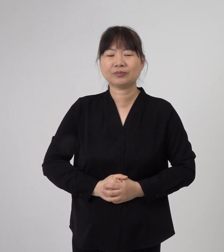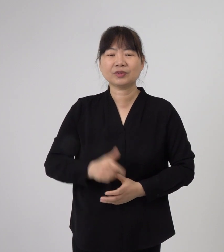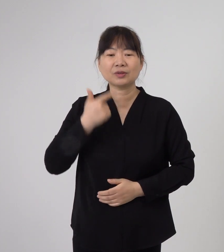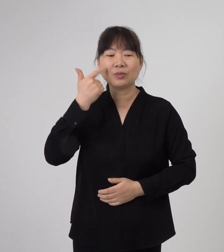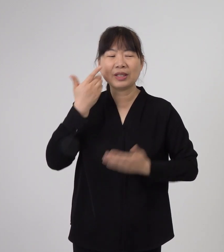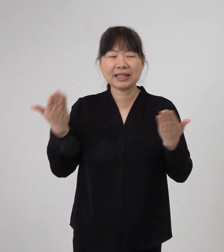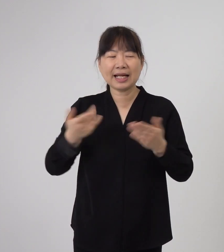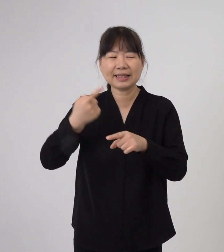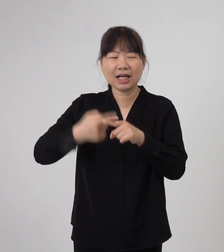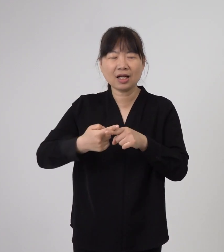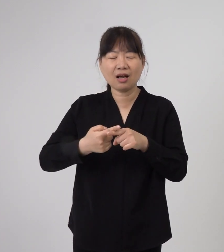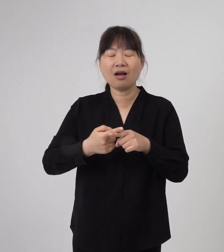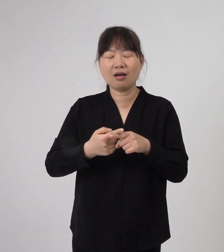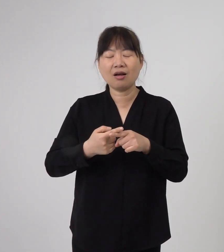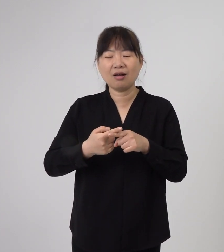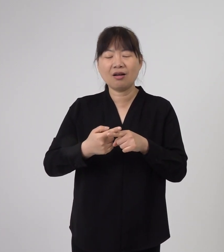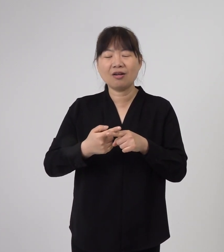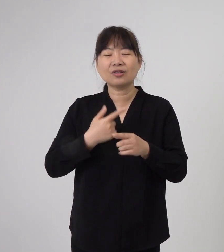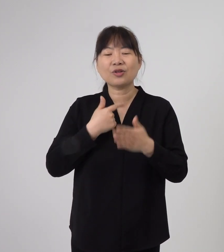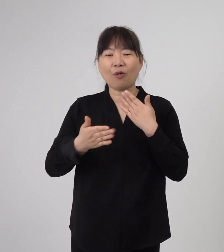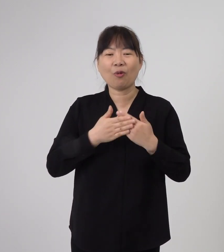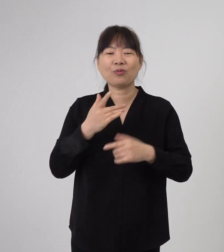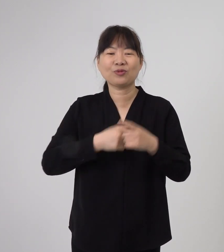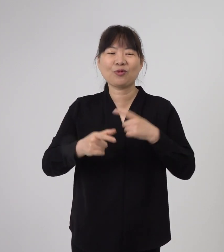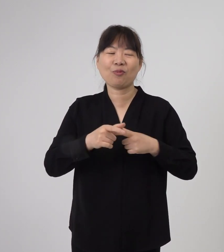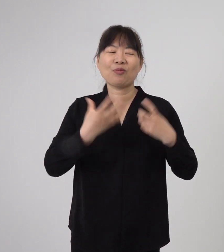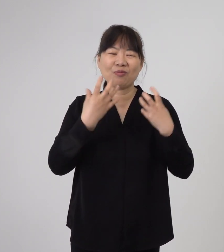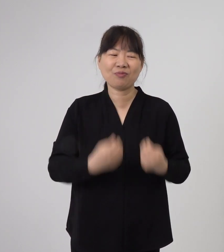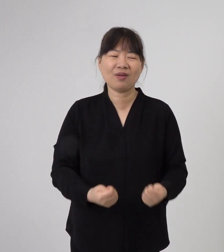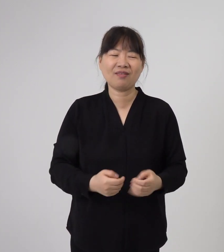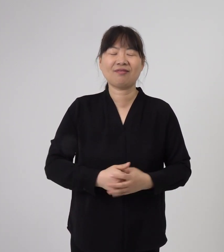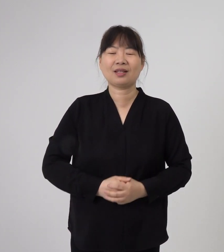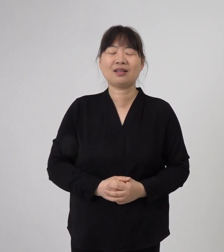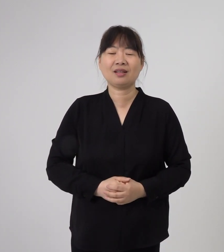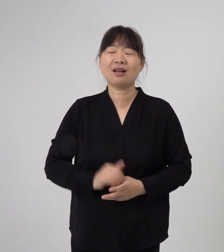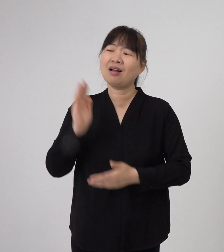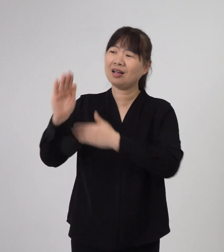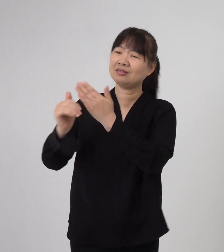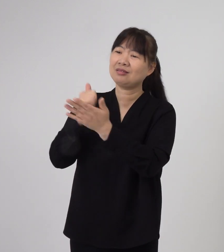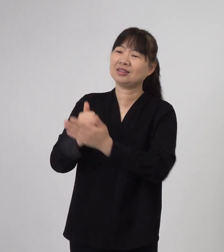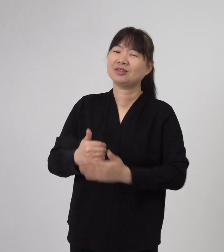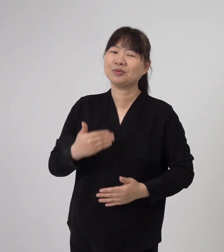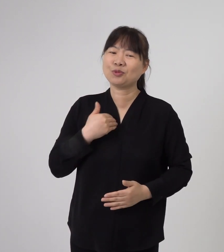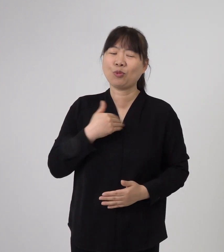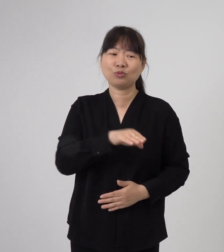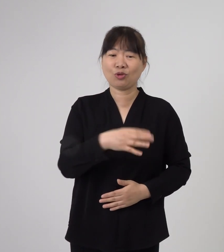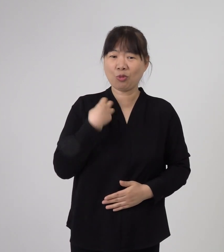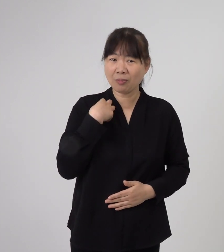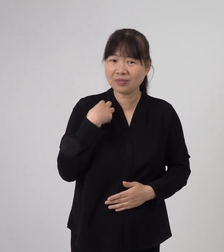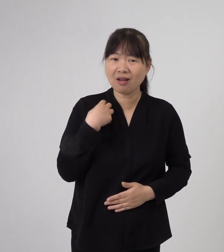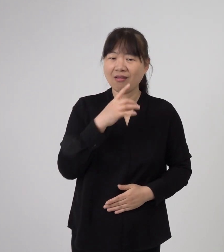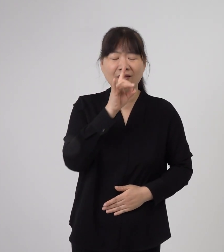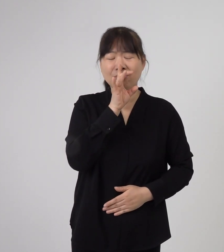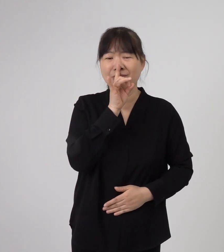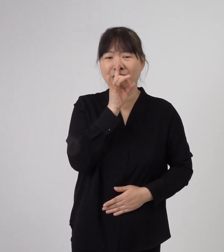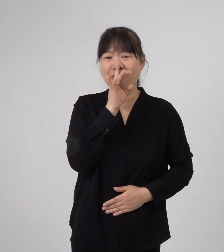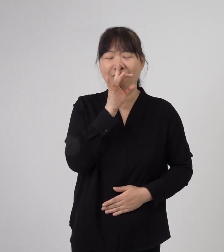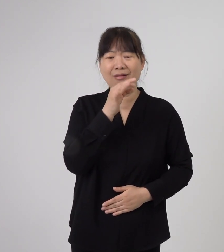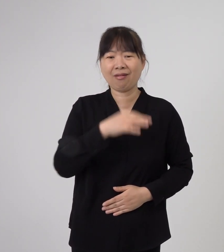목회를 하다 보면 그런 일들이 더 많아요. 하나님, 이건 제가 감당할 일이 아닌데요.